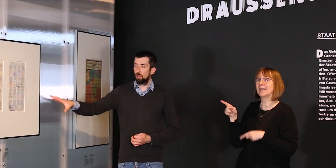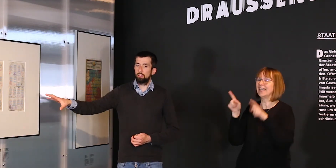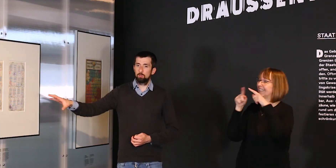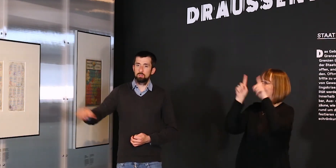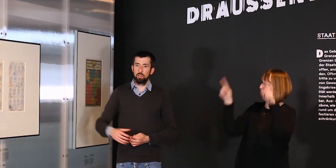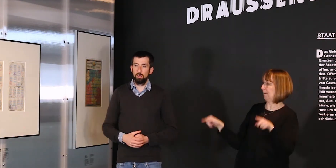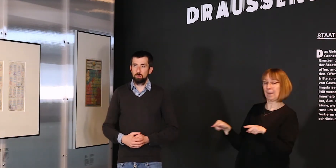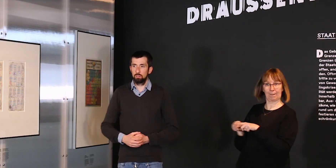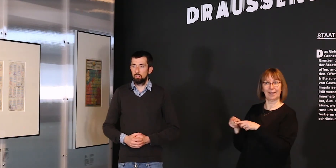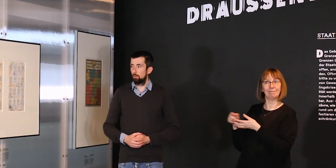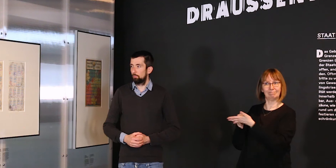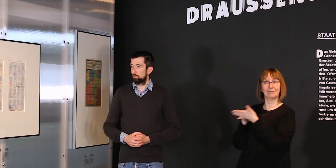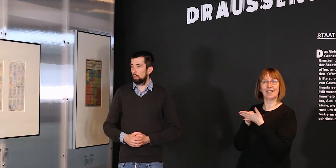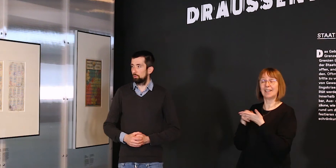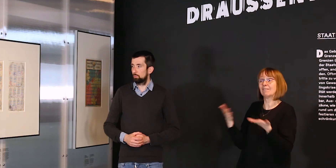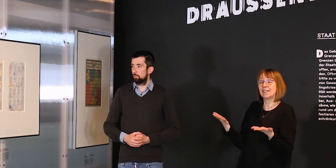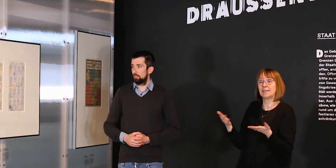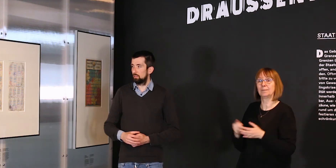Diese Handreichung zeigt,